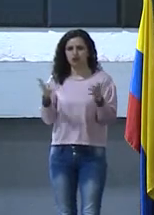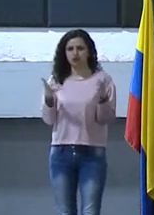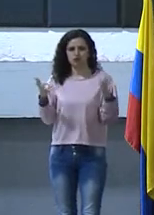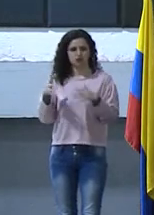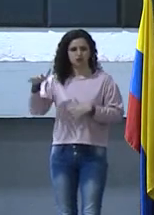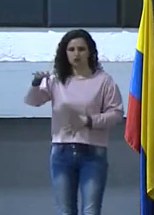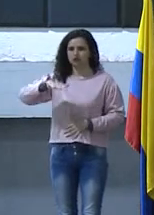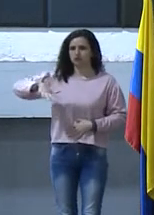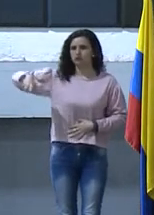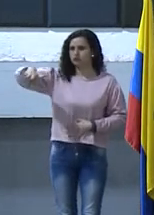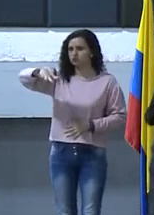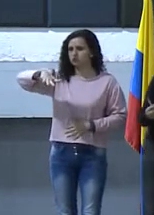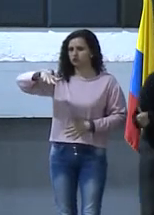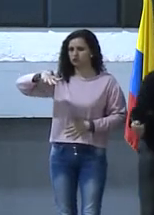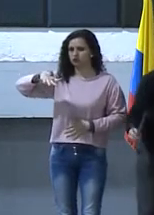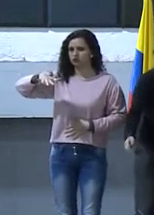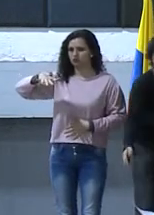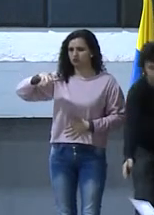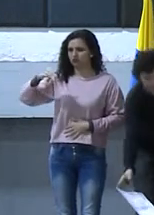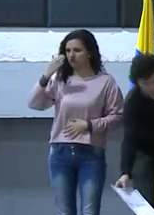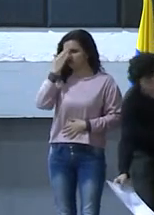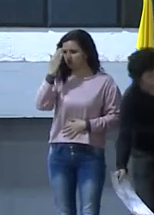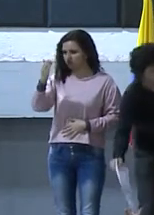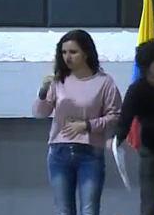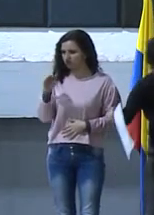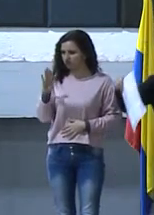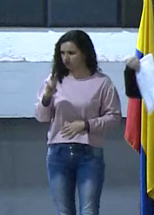darío betancourt echeverry